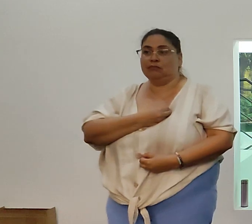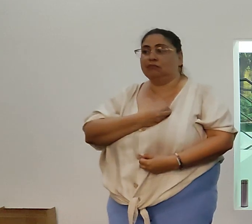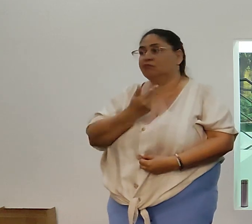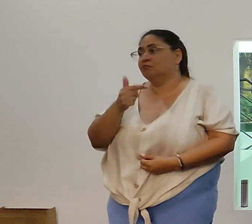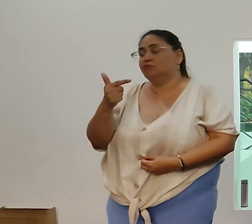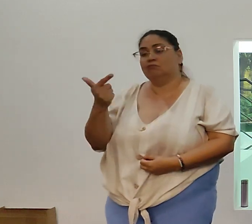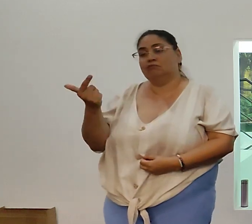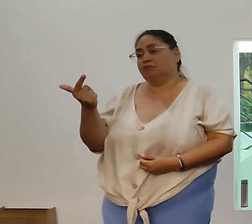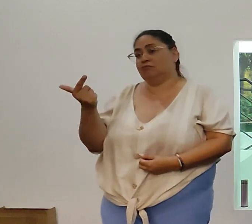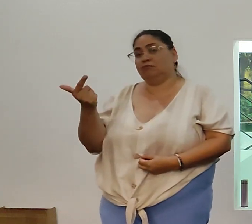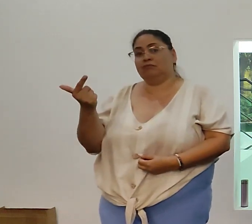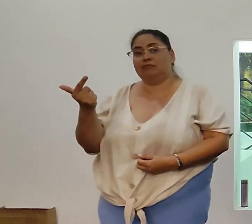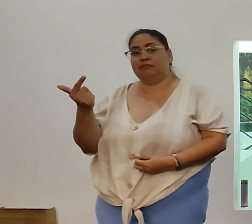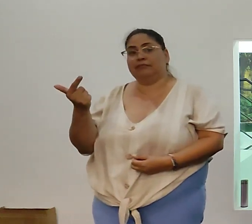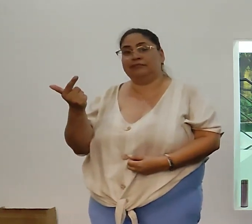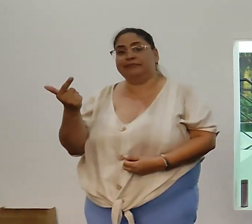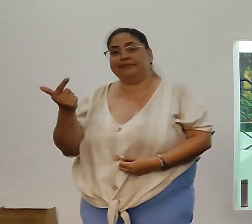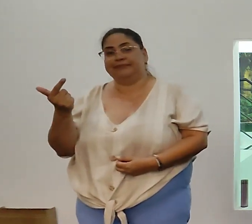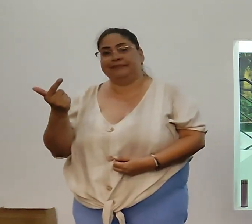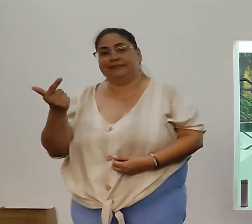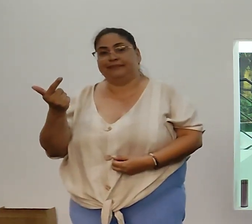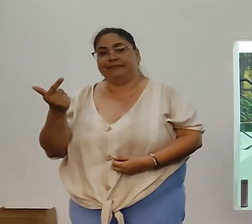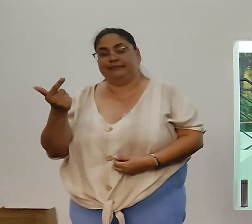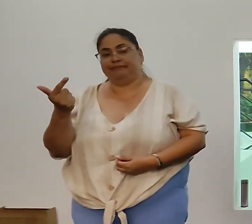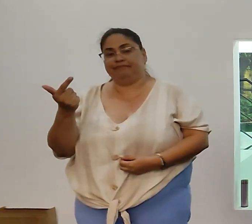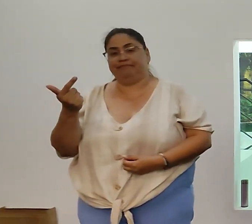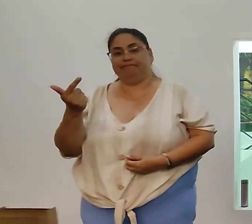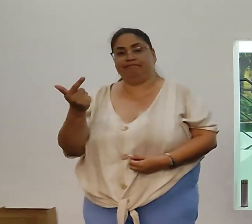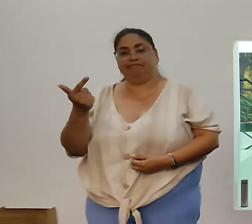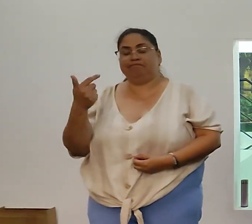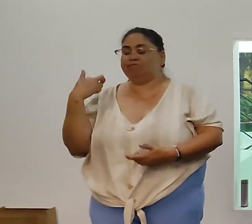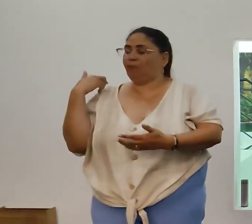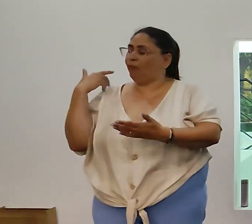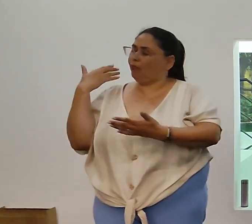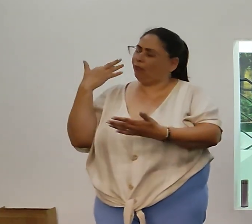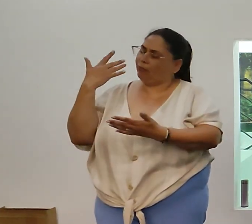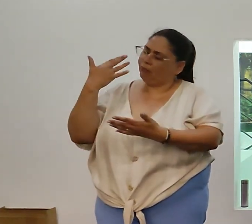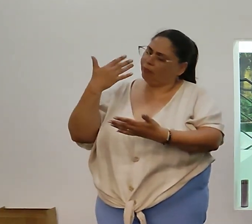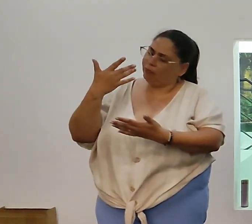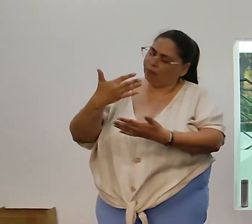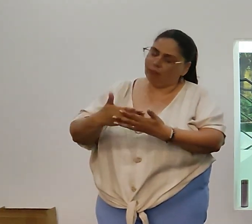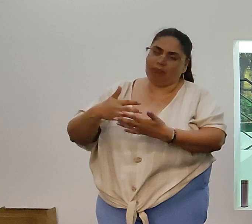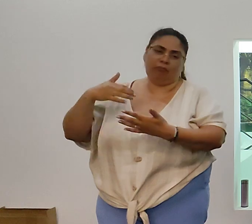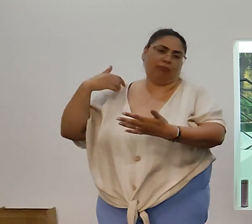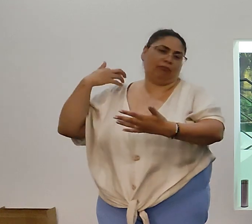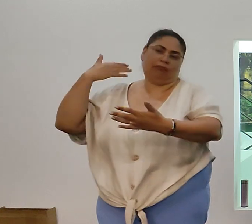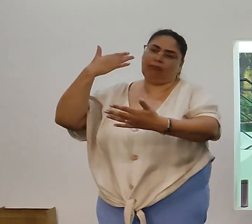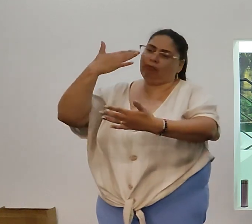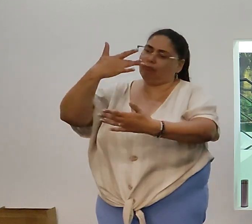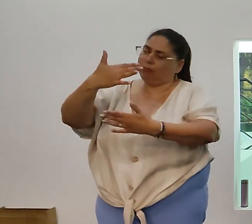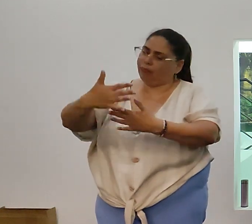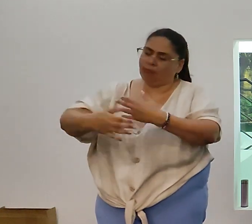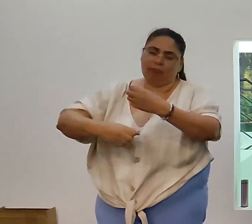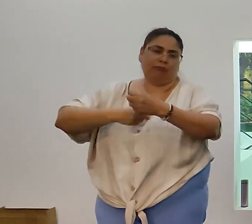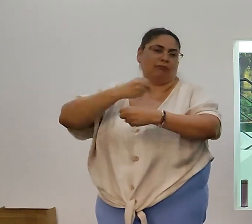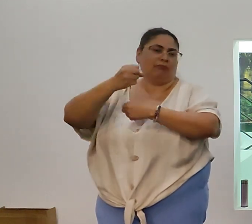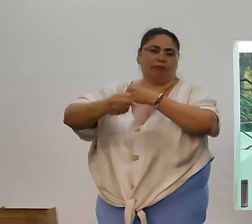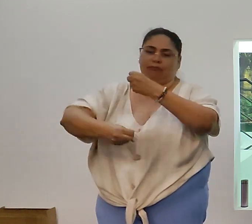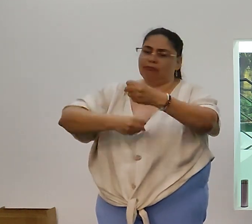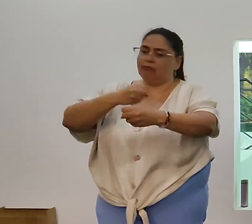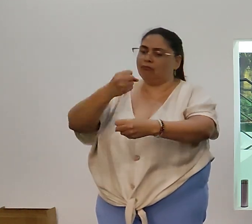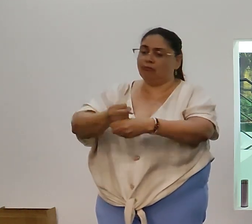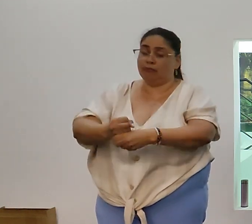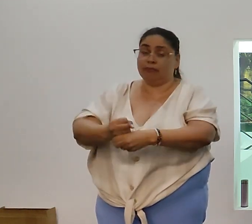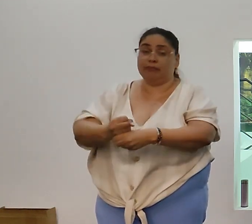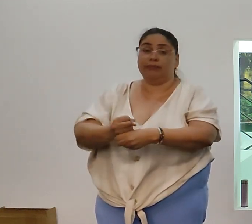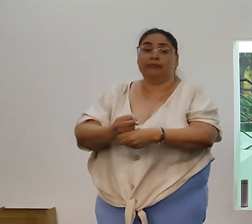Não tem efeito nenhum. E pode-se passar o tempo. E pode-se passar o tempo e o tempo. E